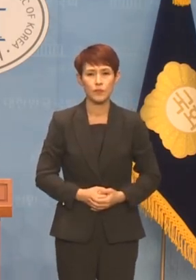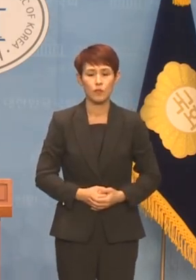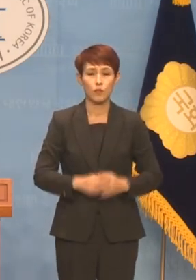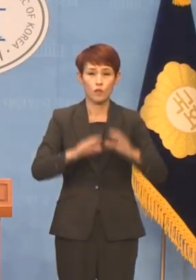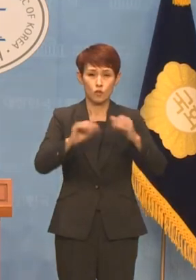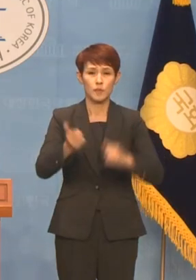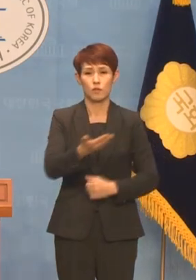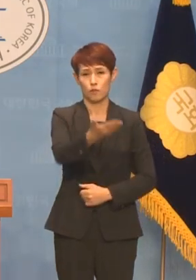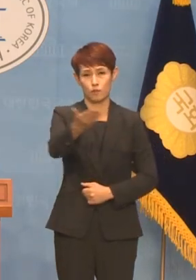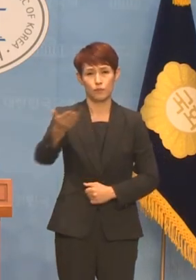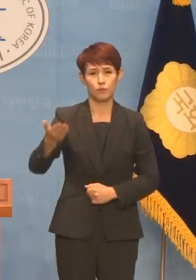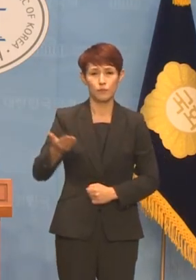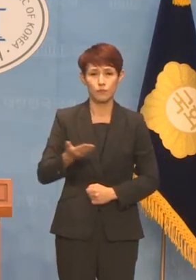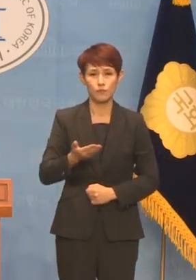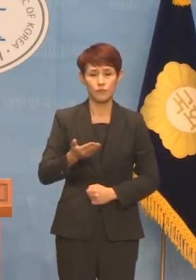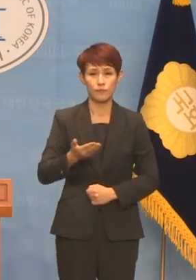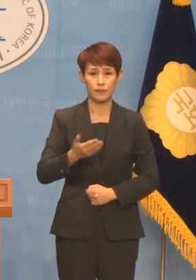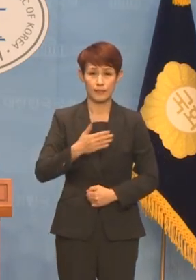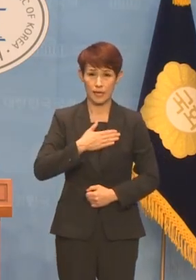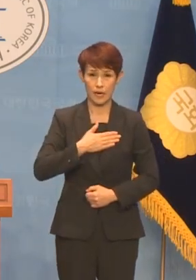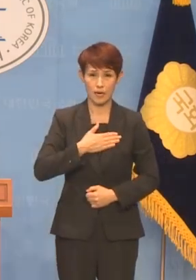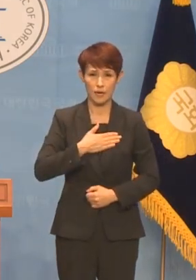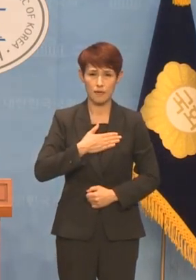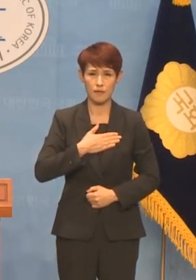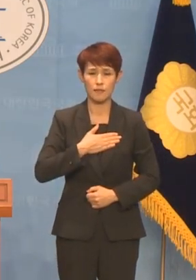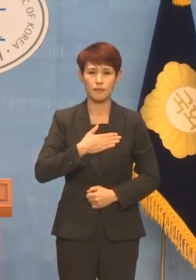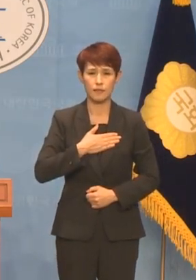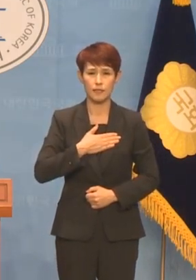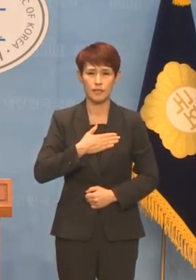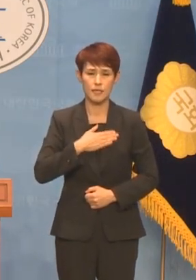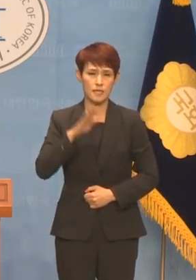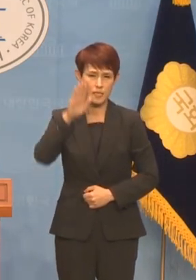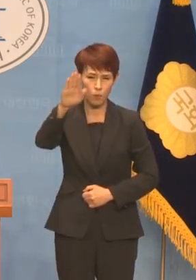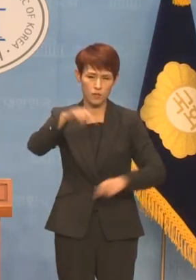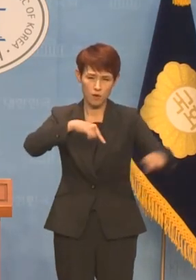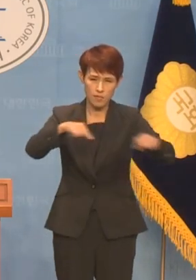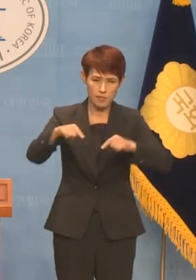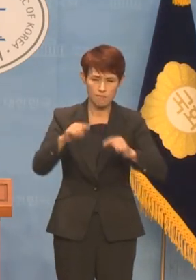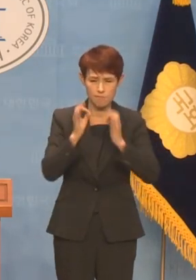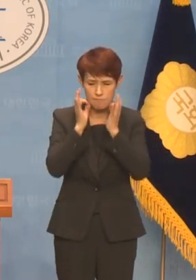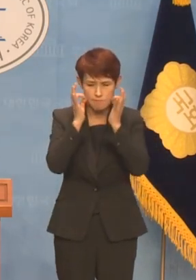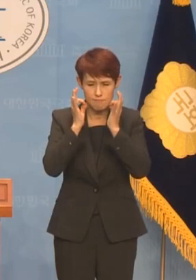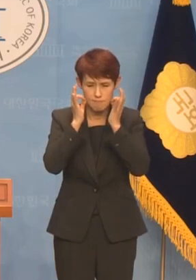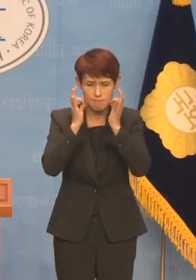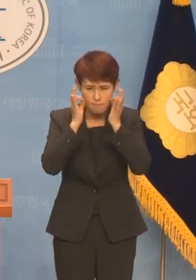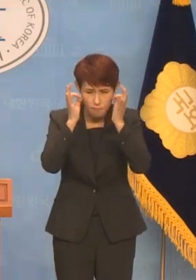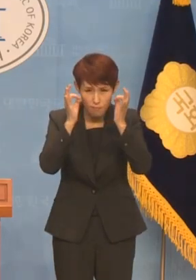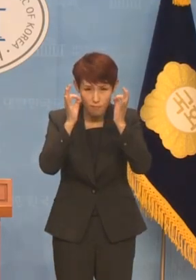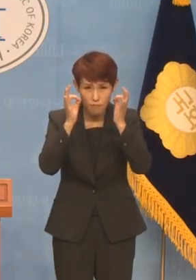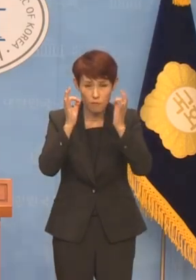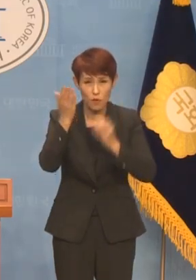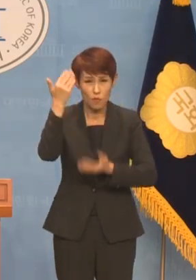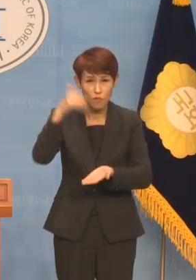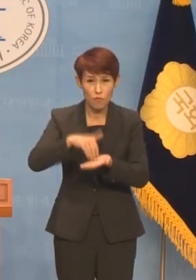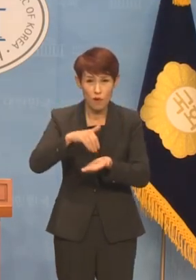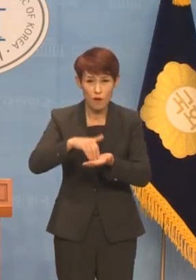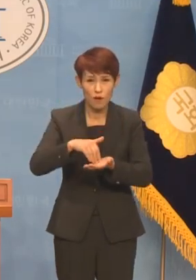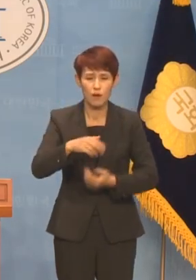존경하는 국민 여러분, 제가 온몸으로 진보정치의 길을 감당해 온 것에 후회는